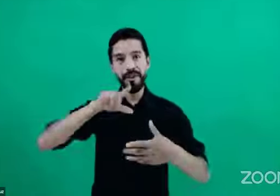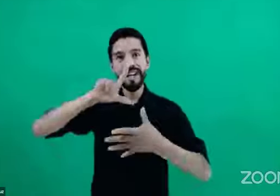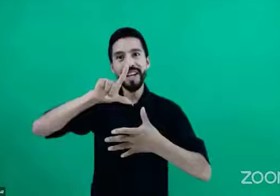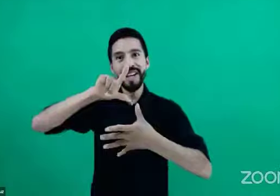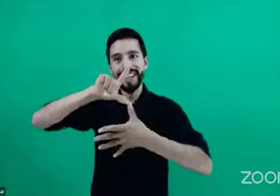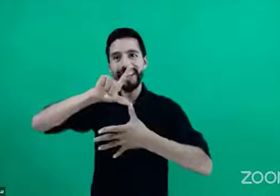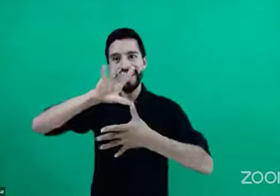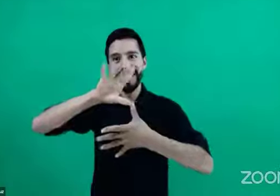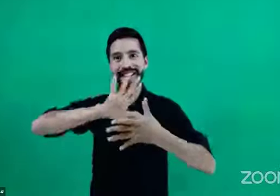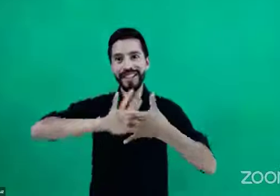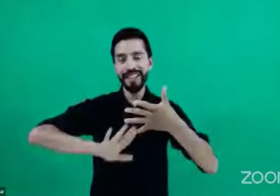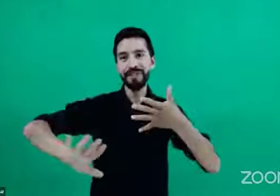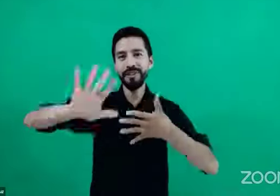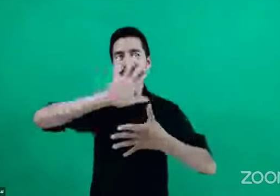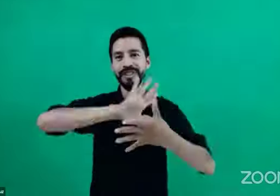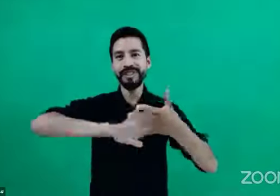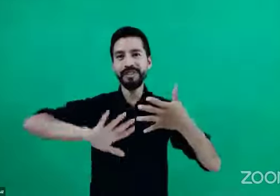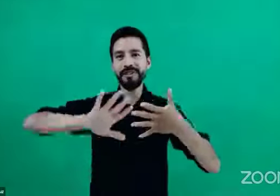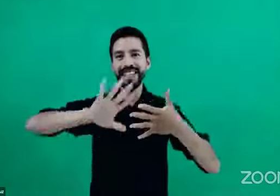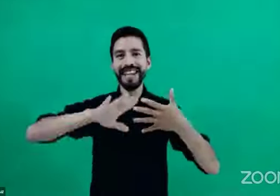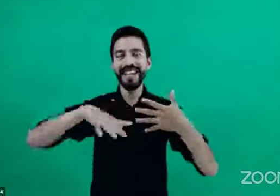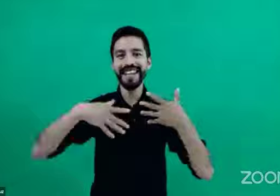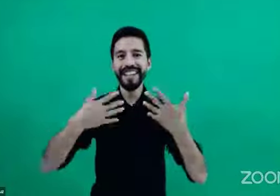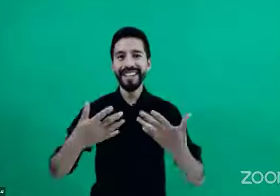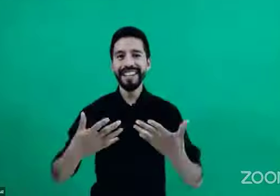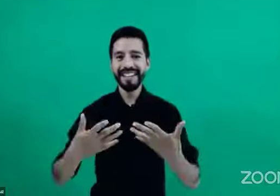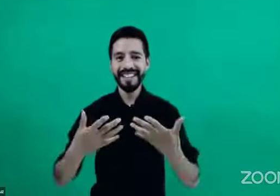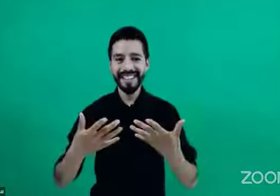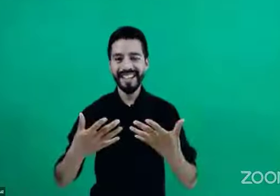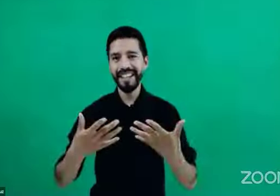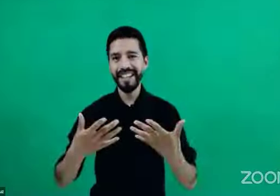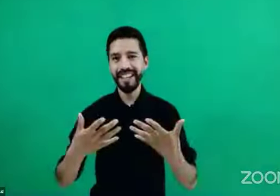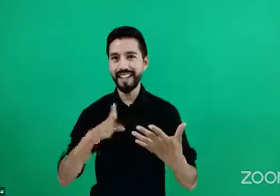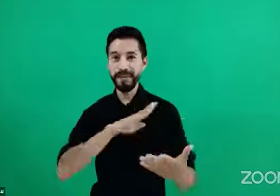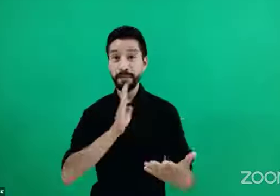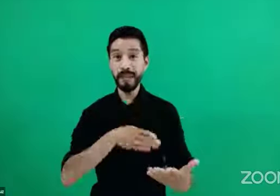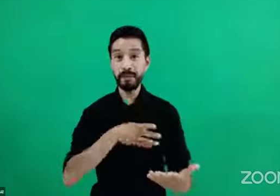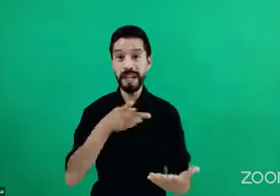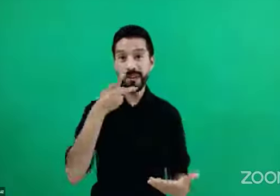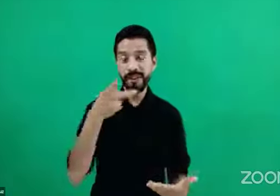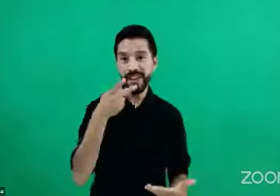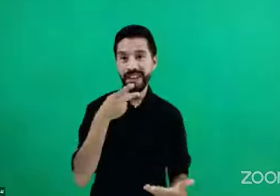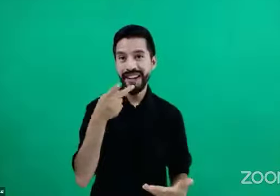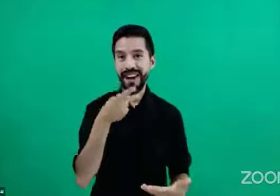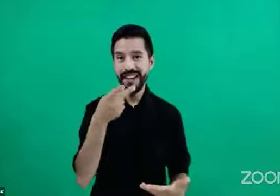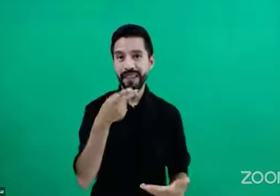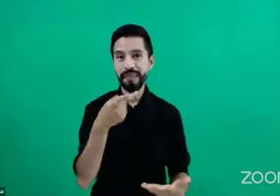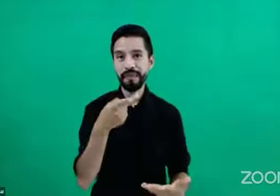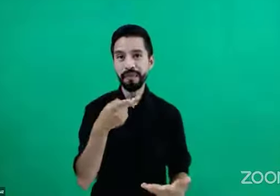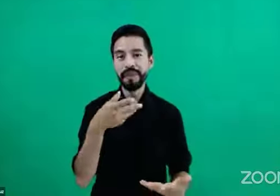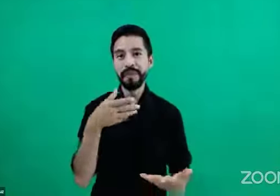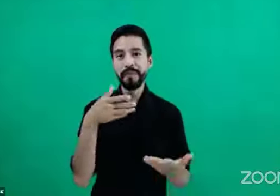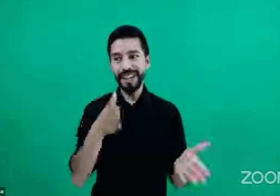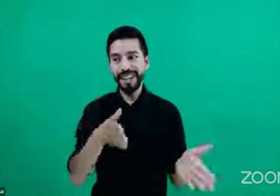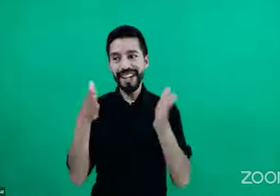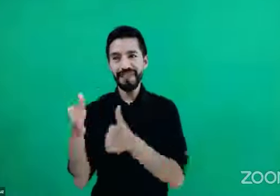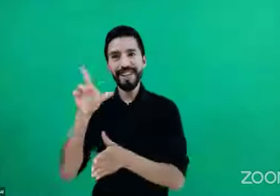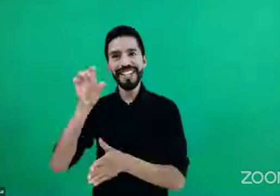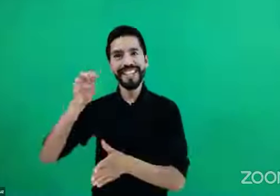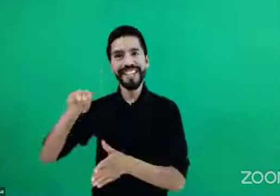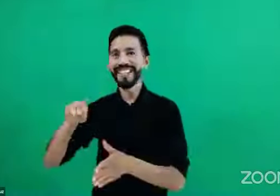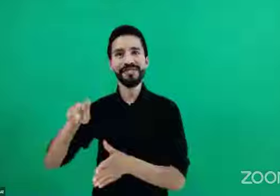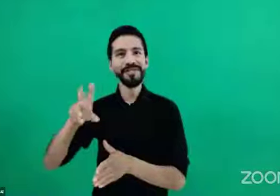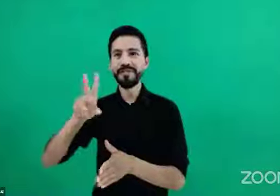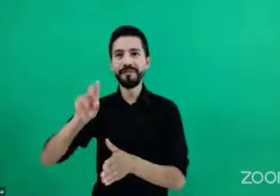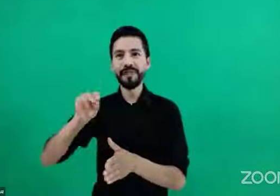y aunque en todo Centroamérica existe el mismo español hablado, en la lengua